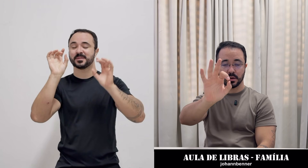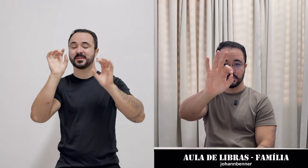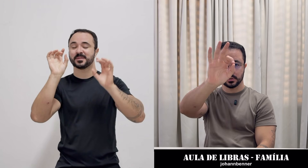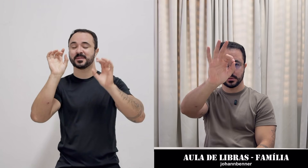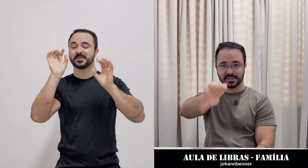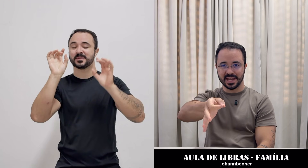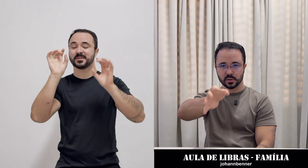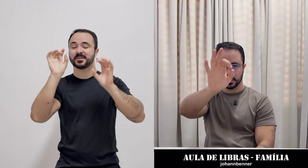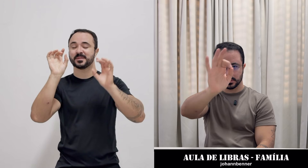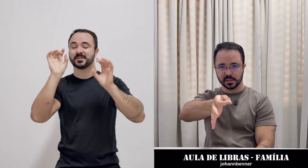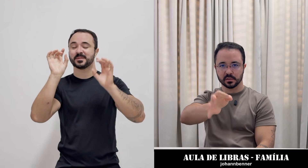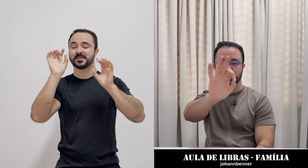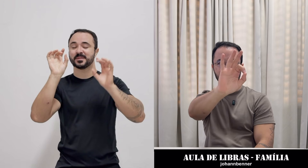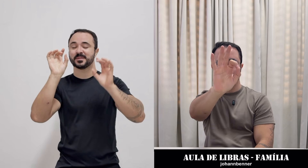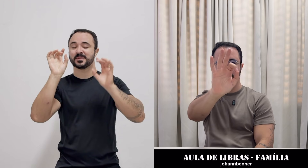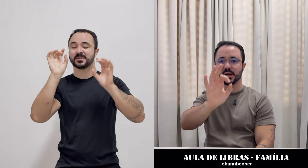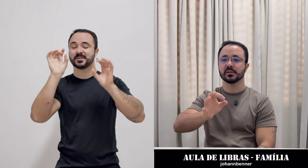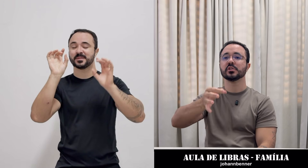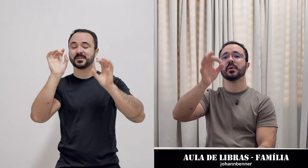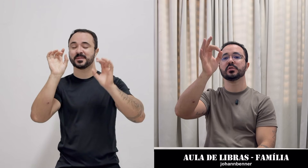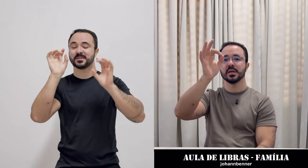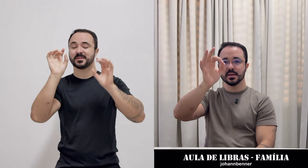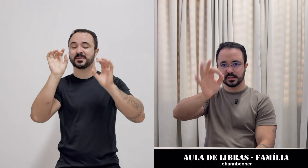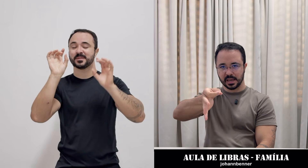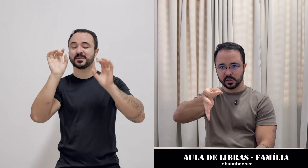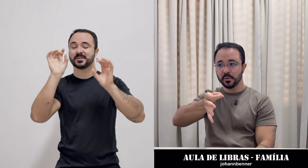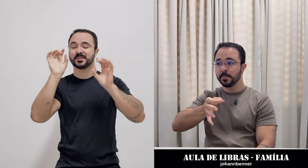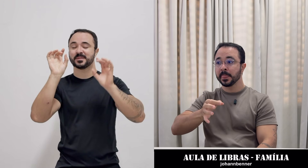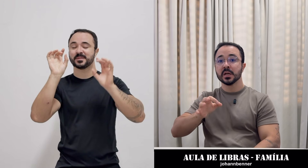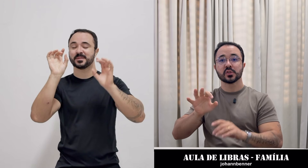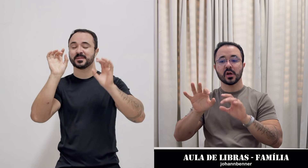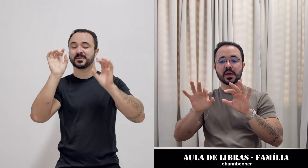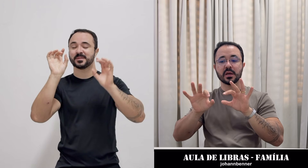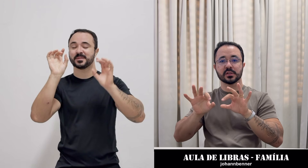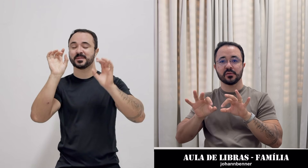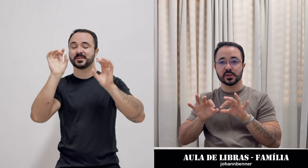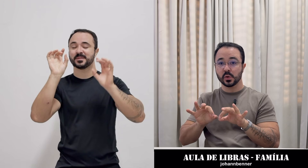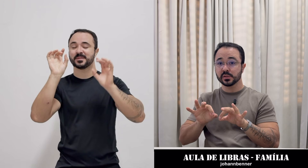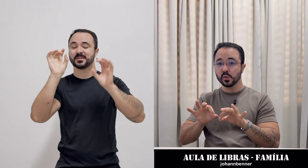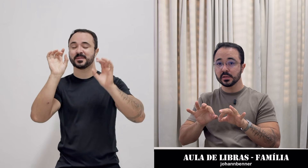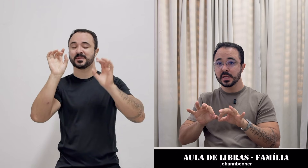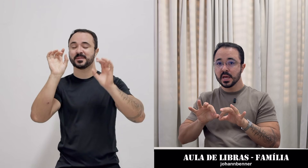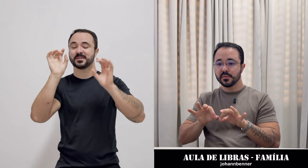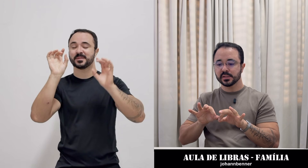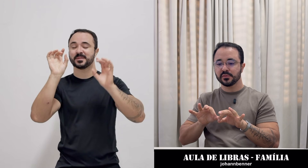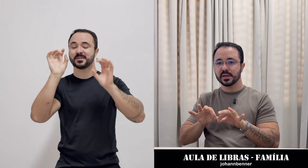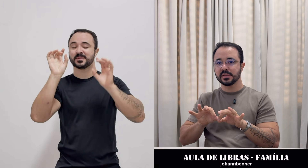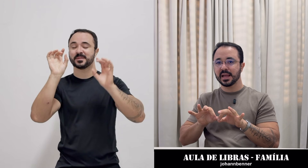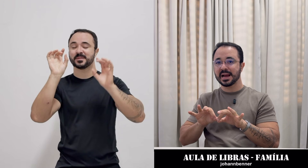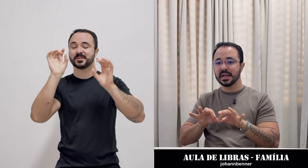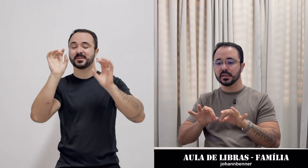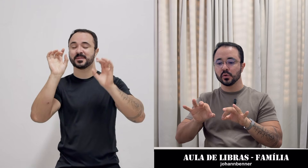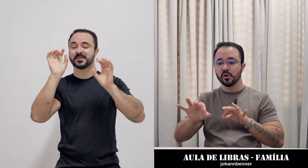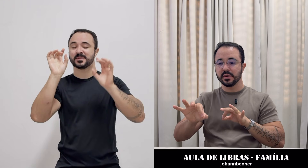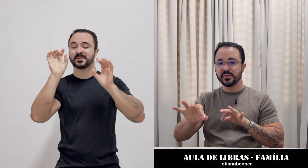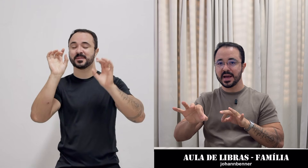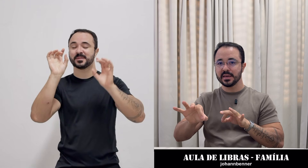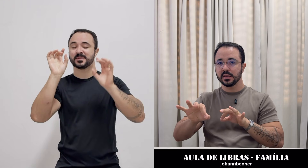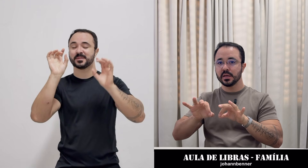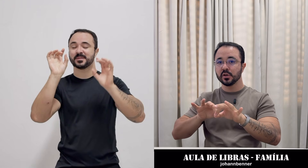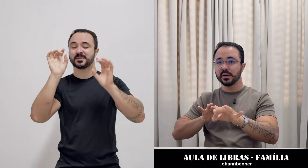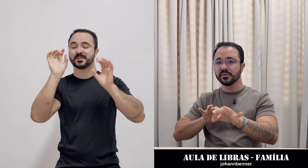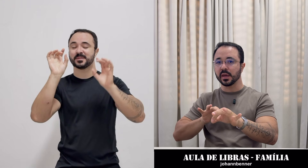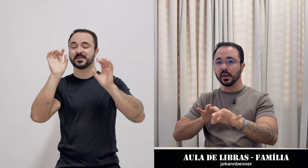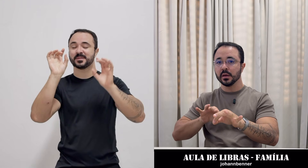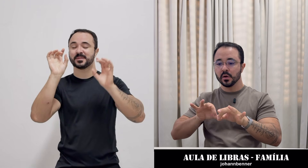ó, que é o certo, certo? Mesma configuração de mão de certo. Só que aqui você faz com as duas e você faz intercalando. Uma